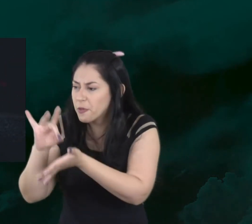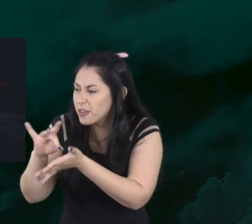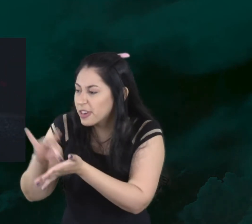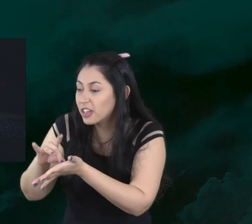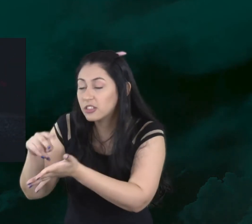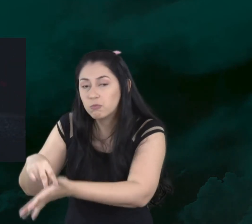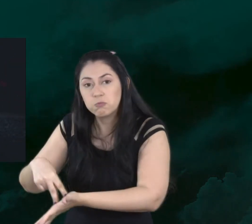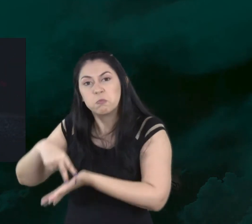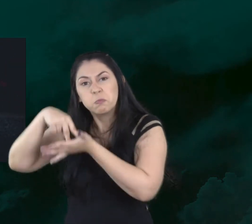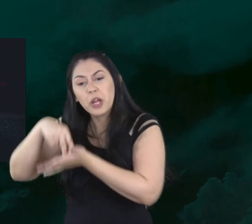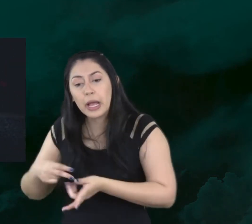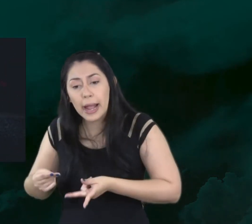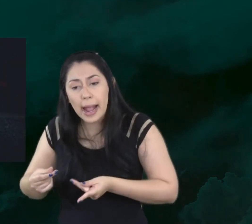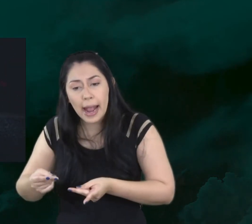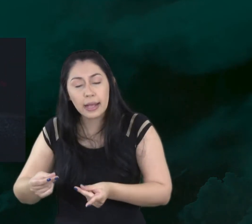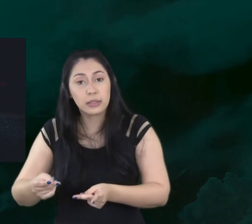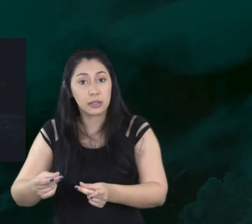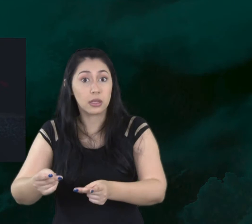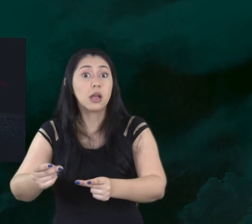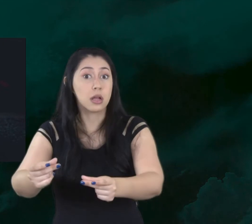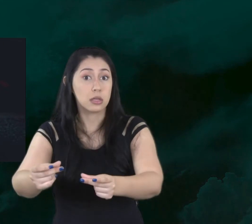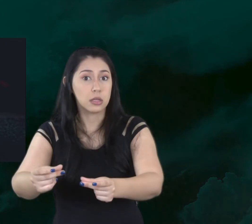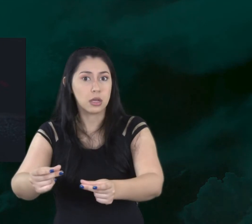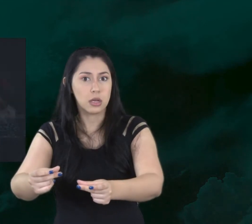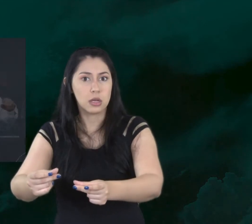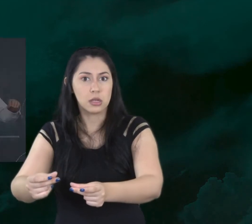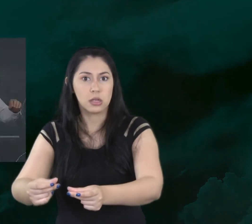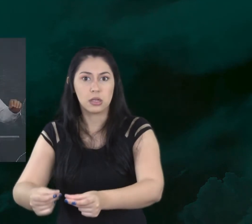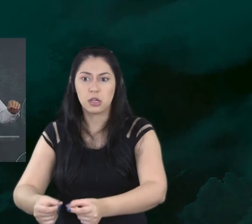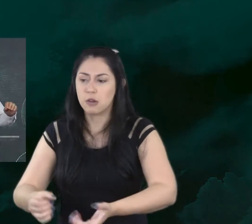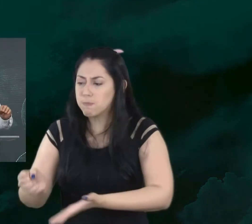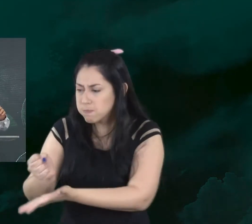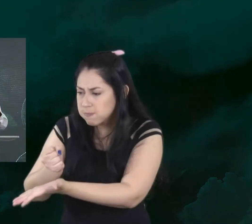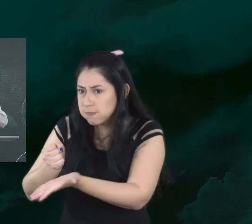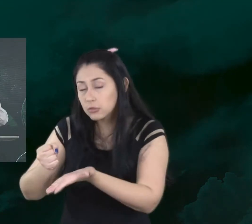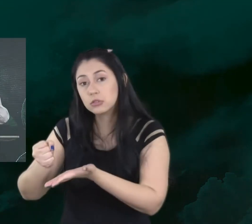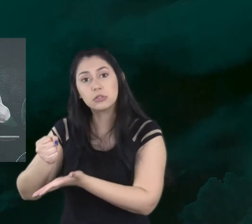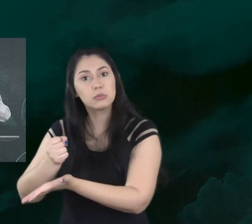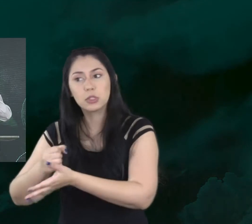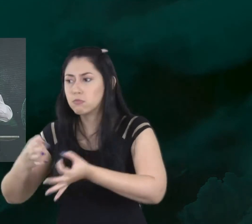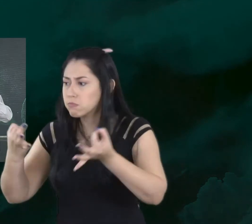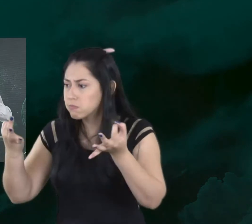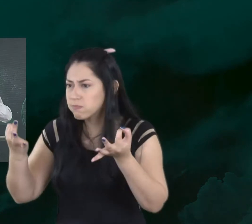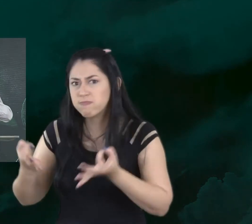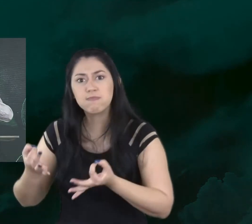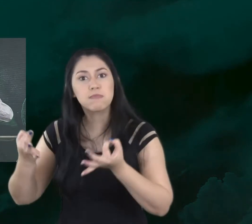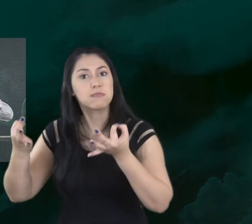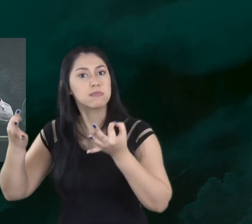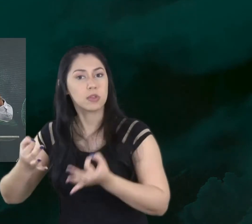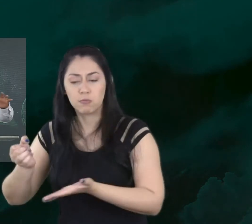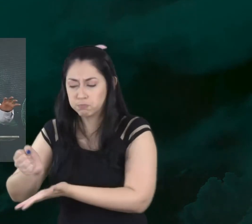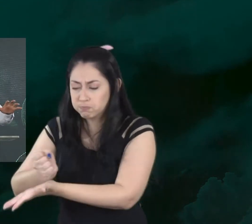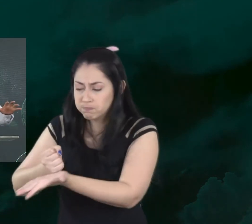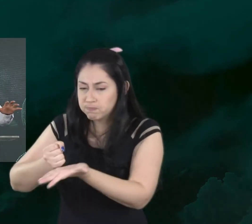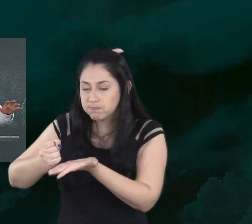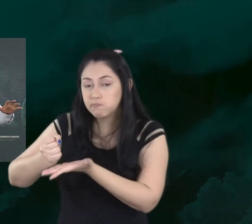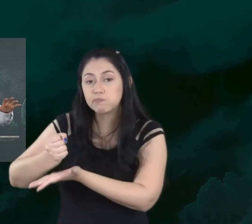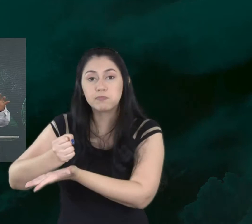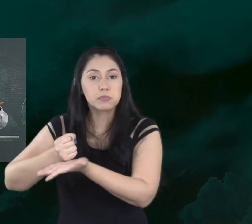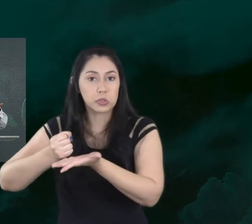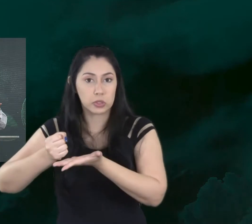permanente, tem que ter uma realidade concreta, tem que ter uma realidade